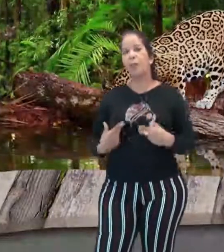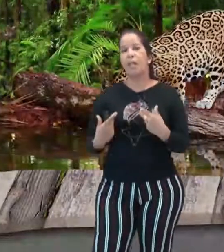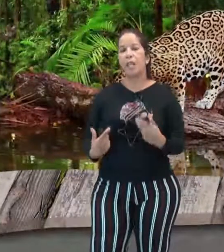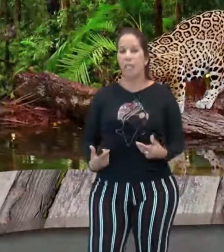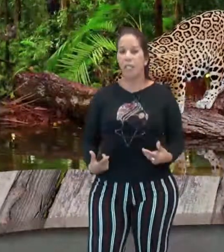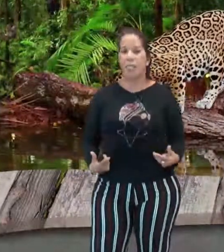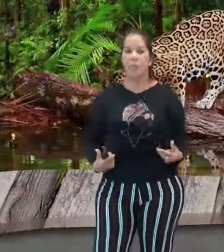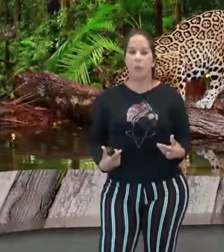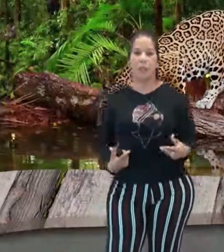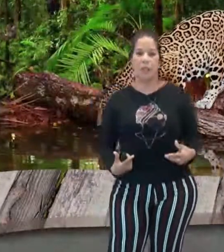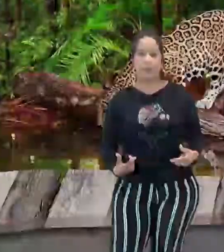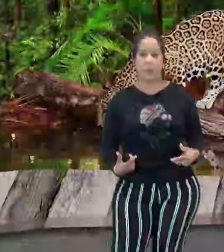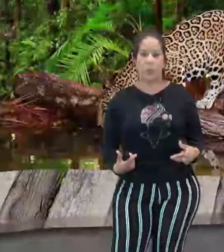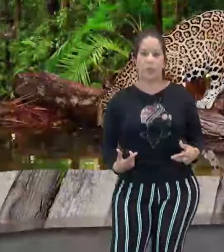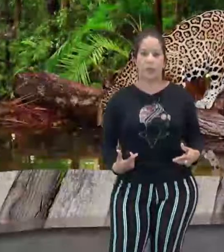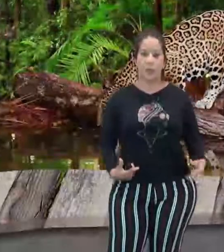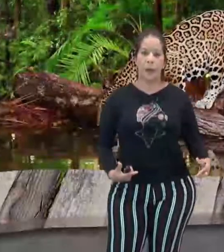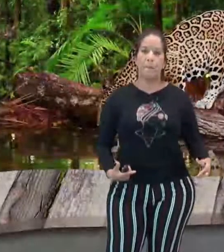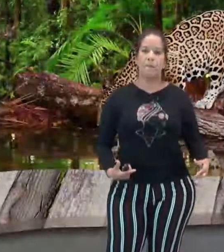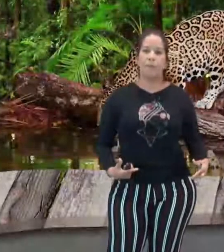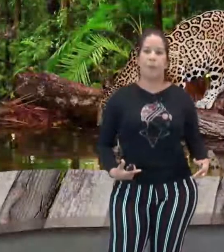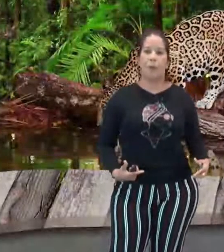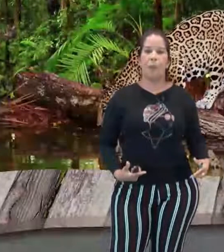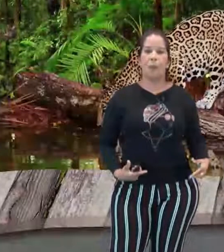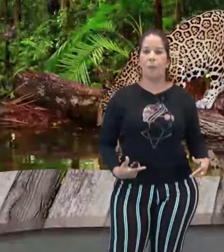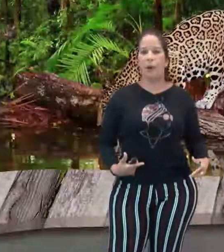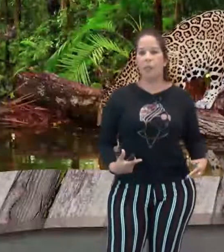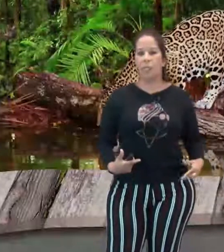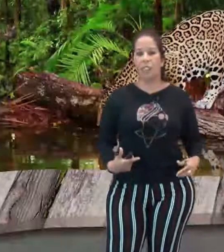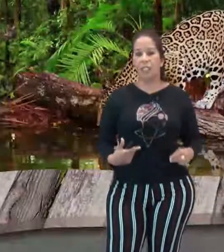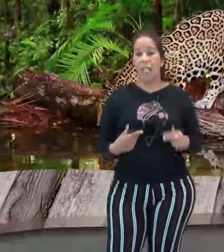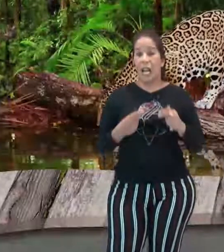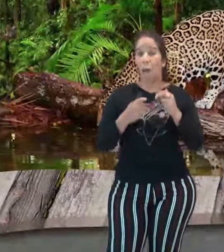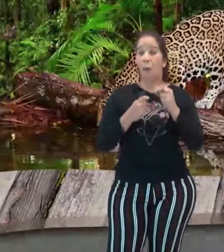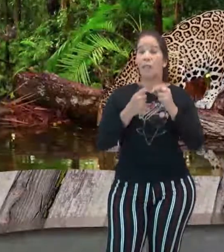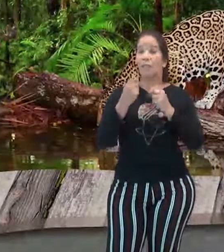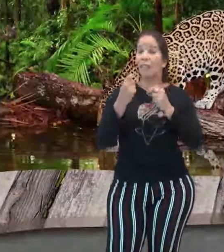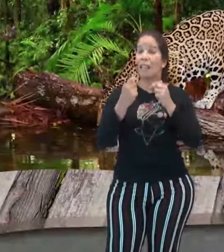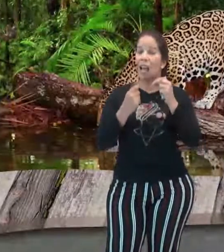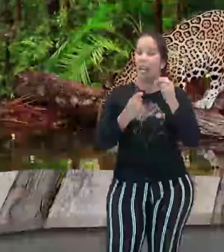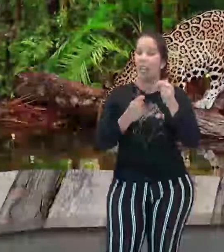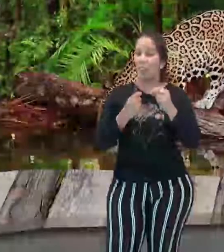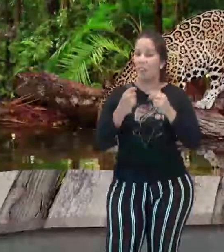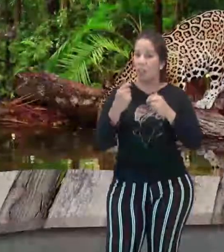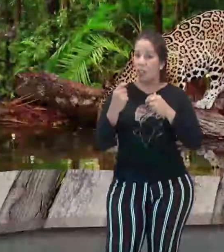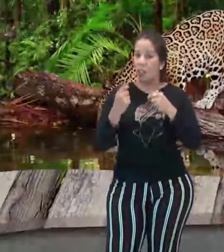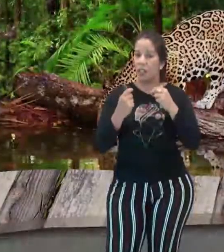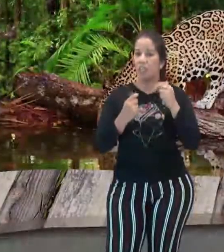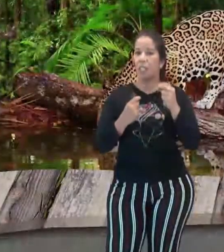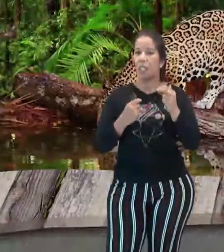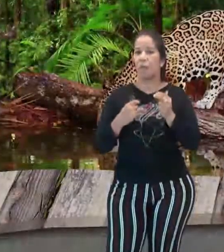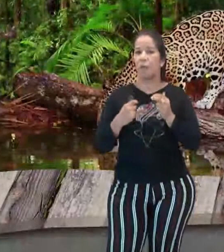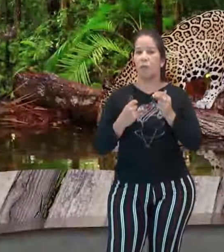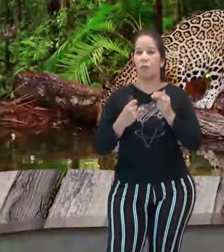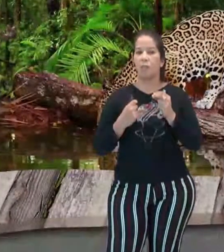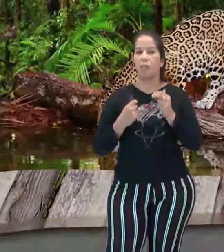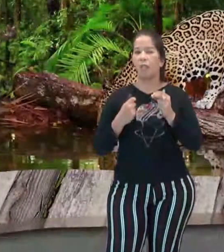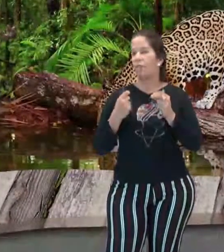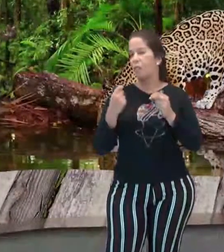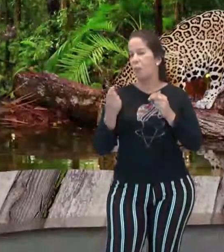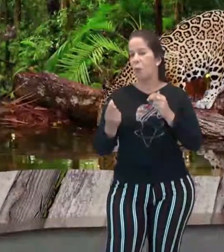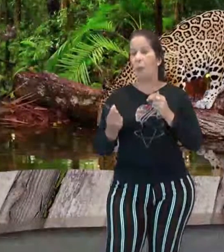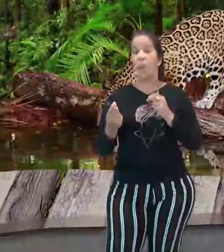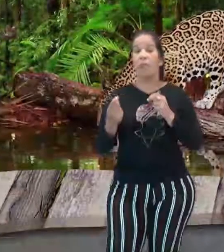fluindo nesse processo. Tá? Então é muito importante a quantidade desses